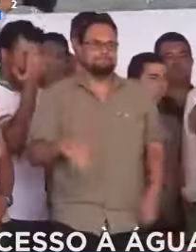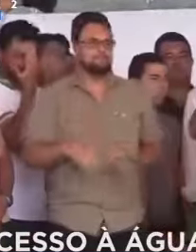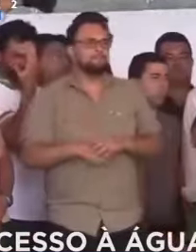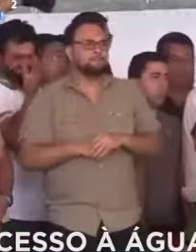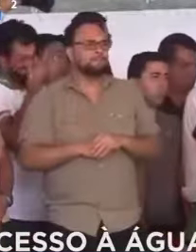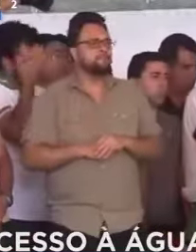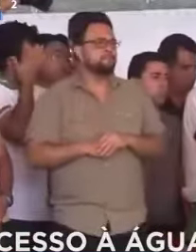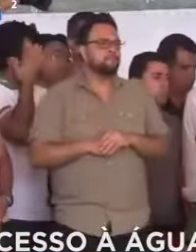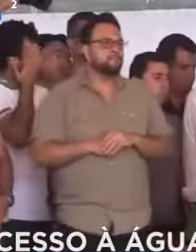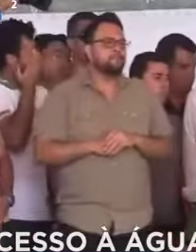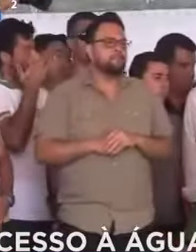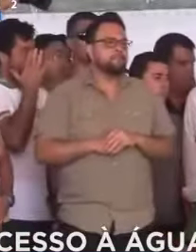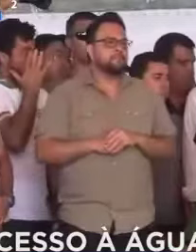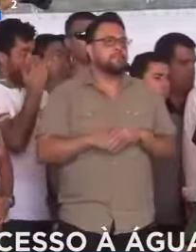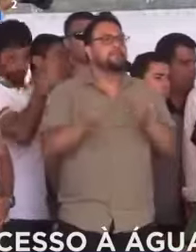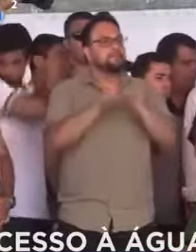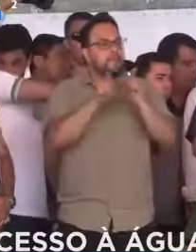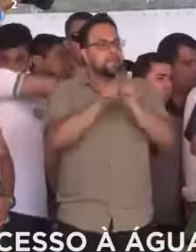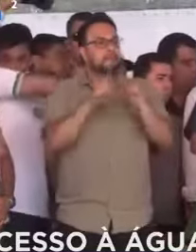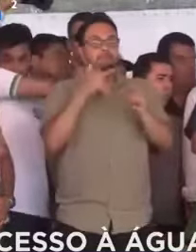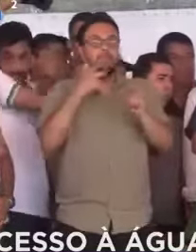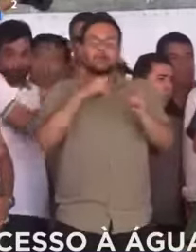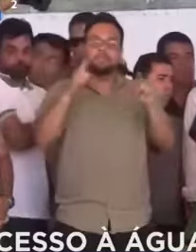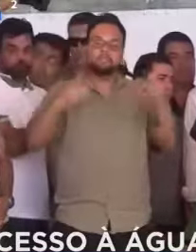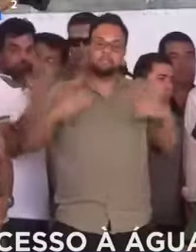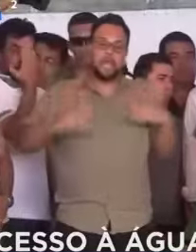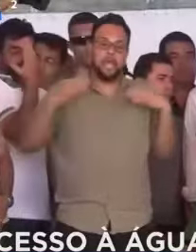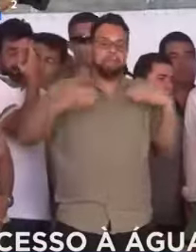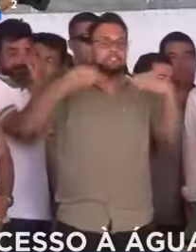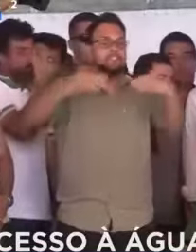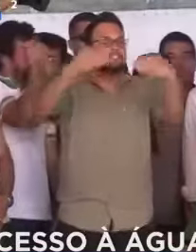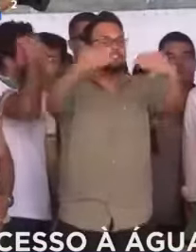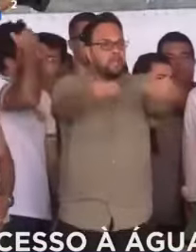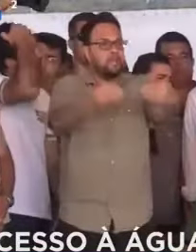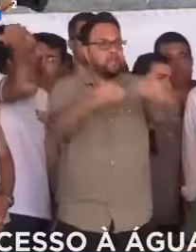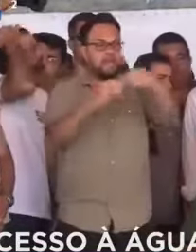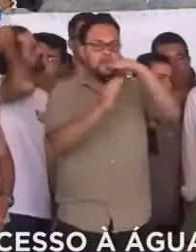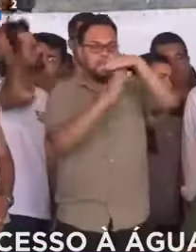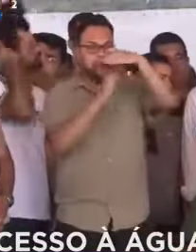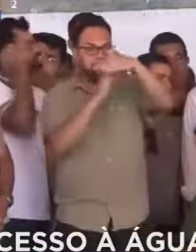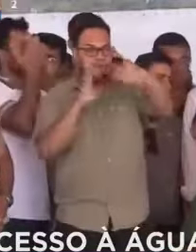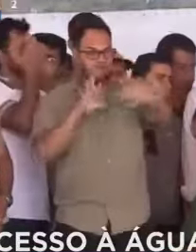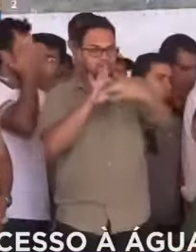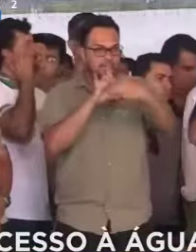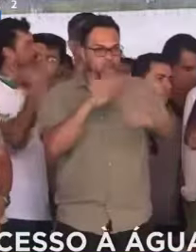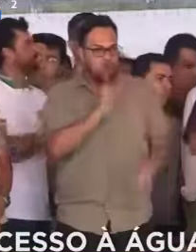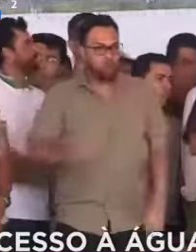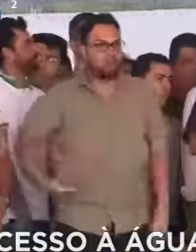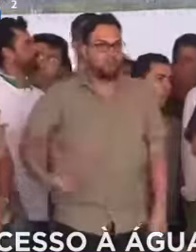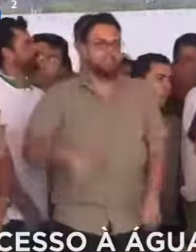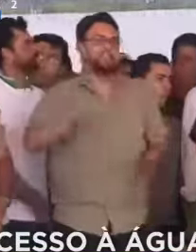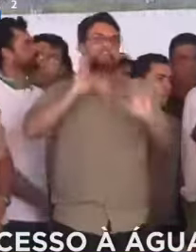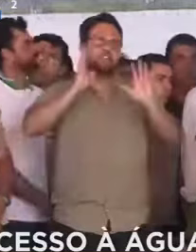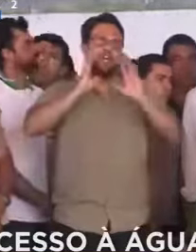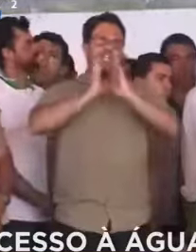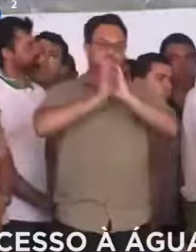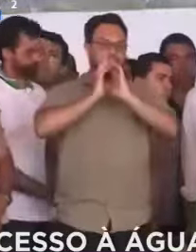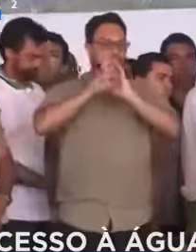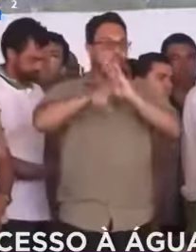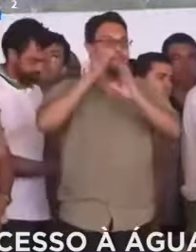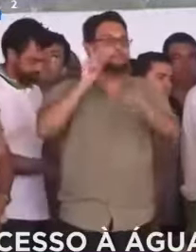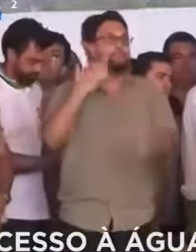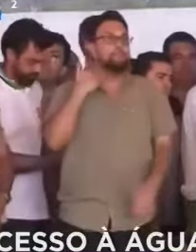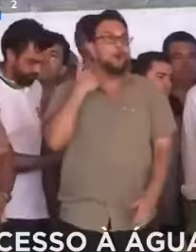Já dividiram ministérios, já lotearam estatais, já sortearam bancos